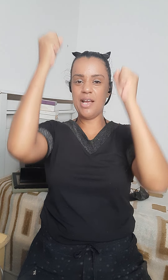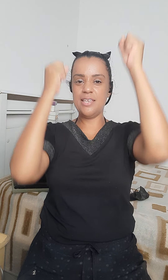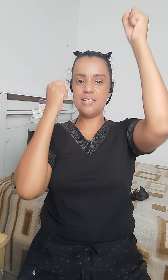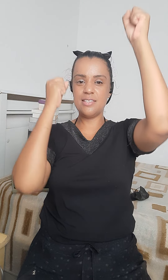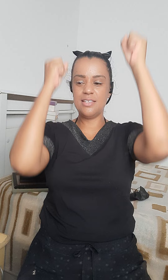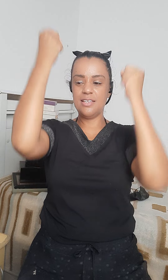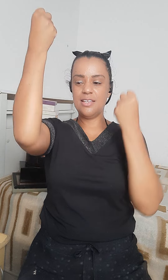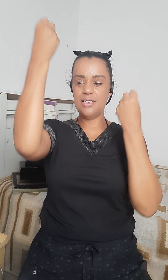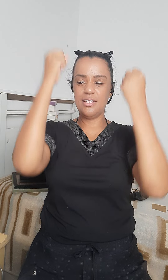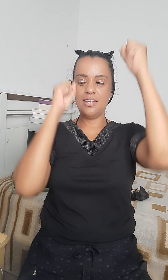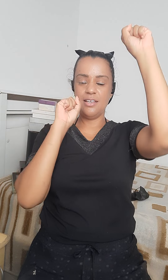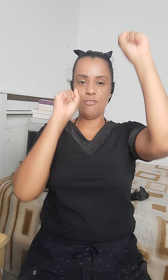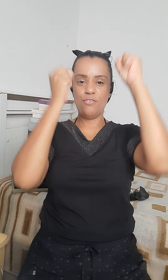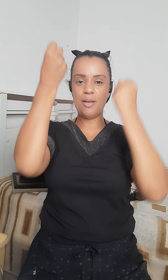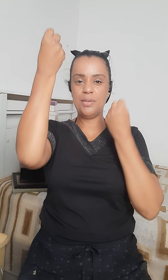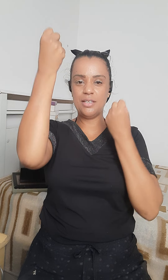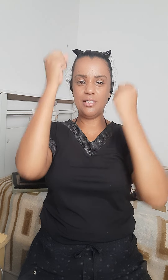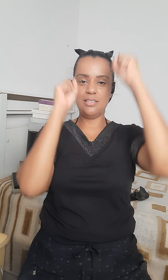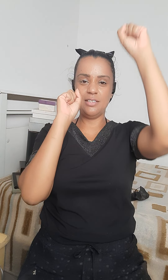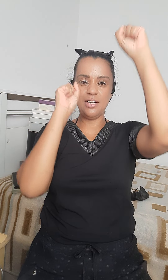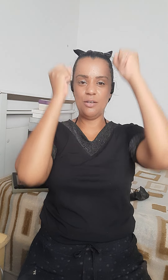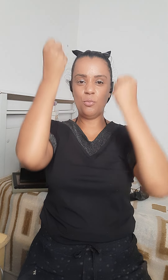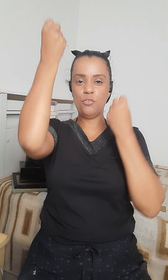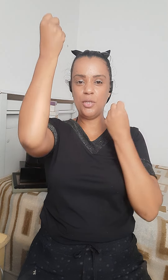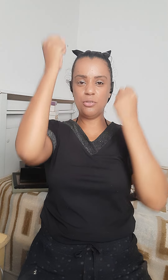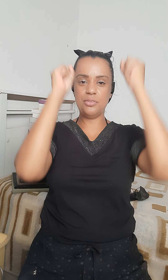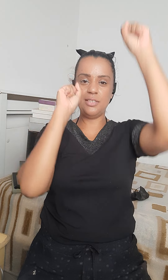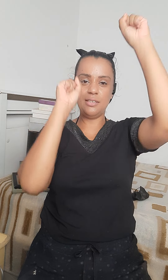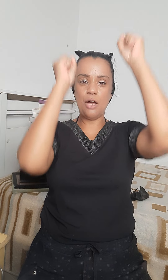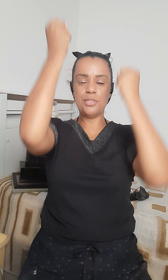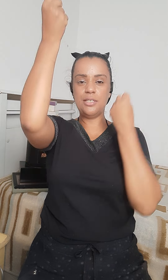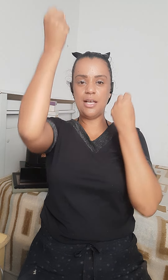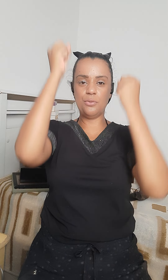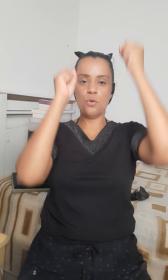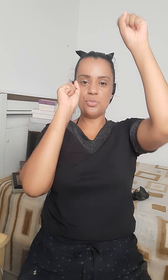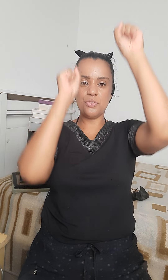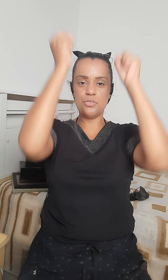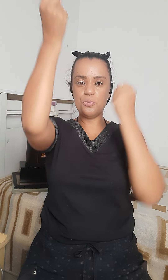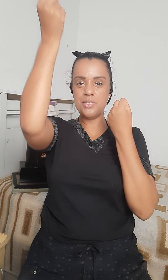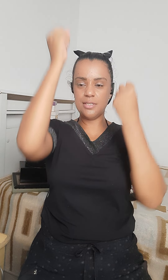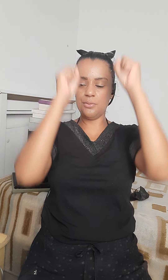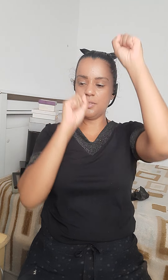Mais fábrica. Movimento alternado, como se fosse os pistão, tá?